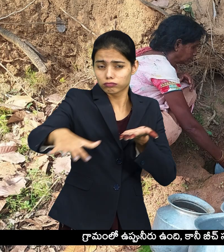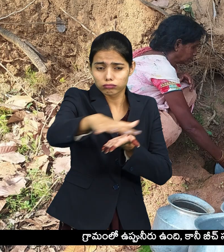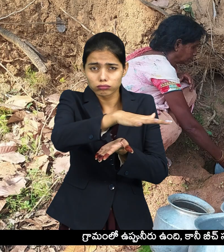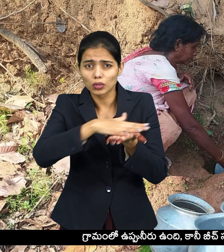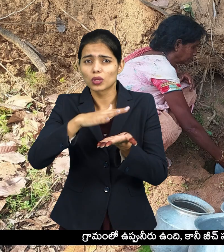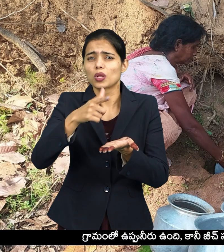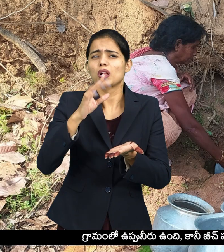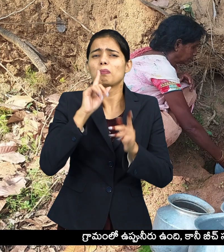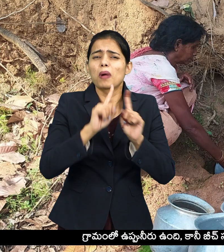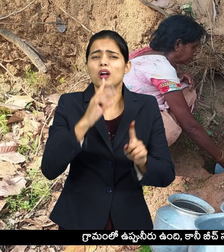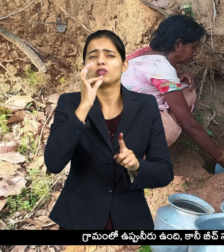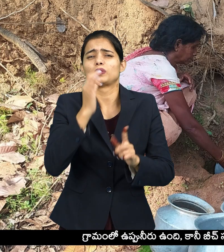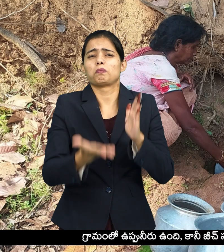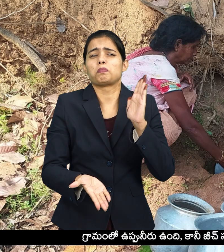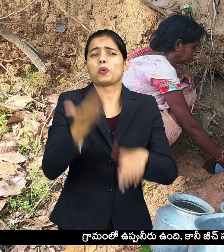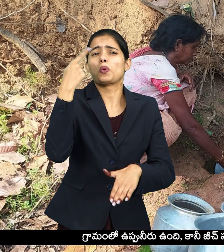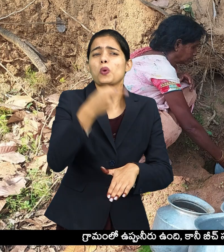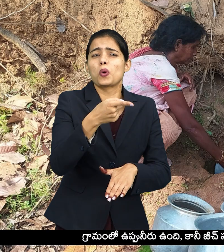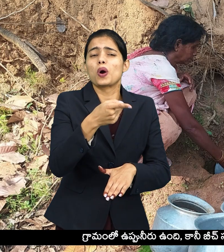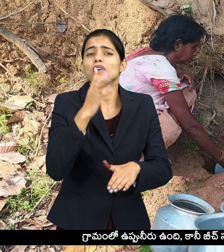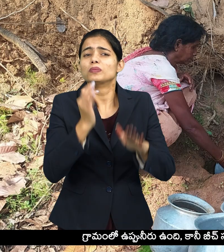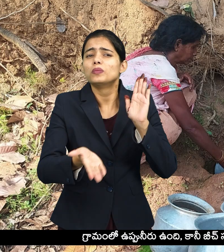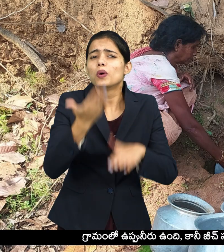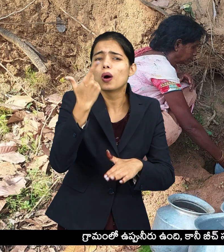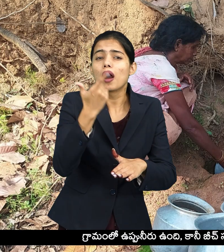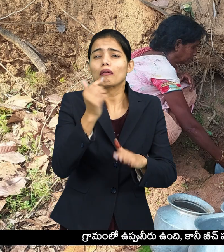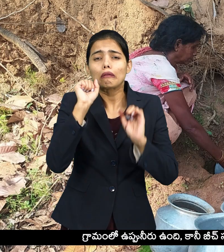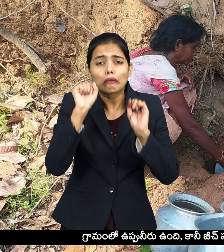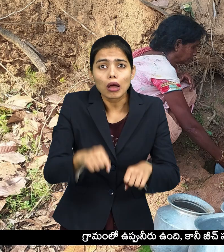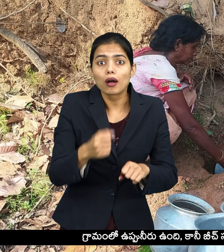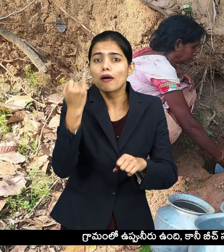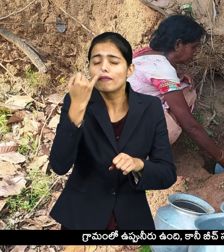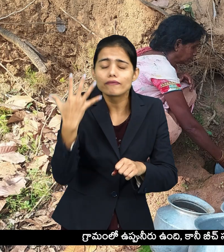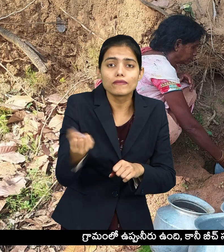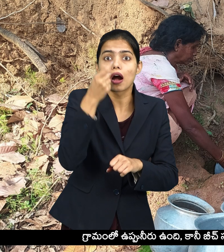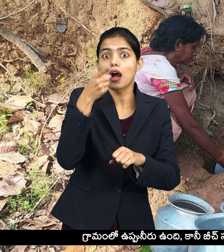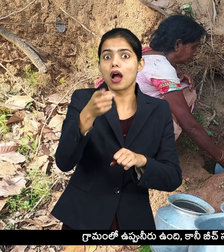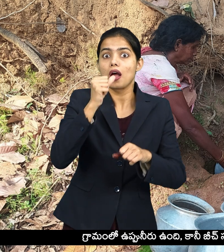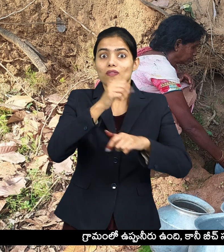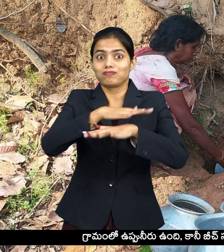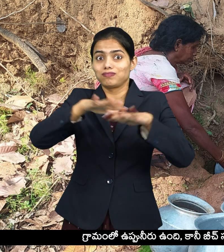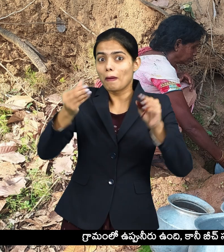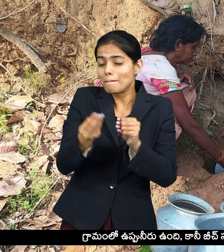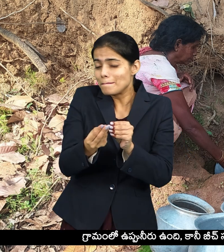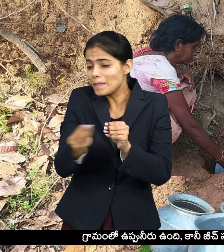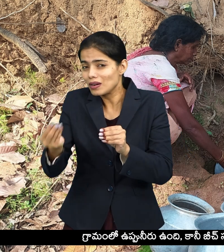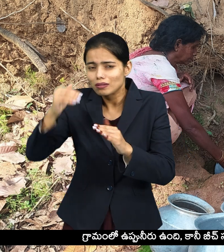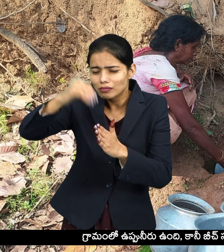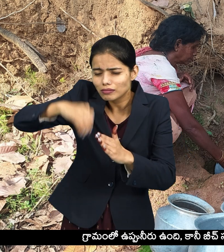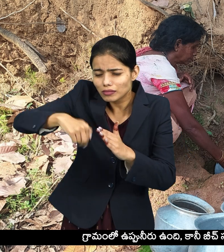గ్రామంలో ఉప్పునీరు ఉంది, కానీ బీచ్ సమీపంలో తవ్వడం ద్వారా త్రాగునీరు లభిస్తుంది.